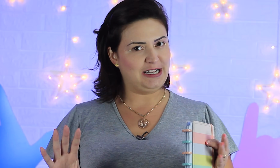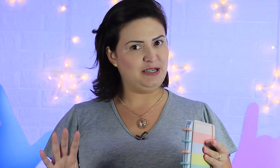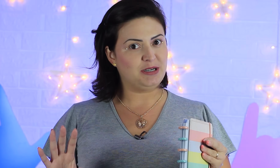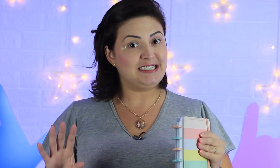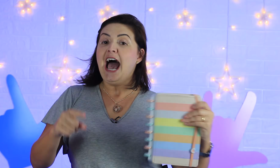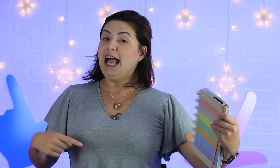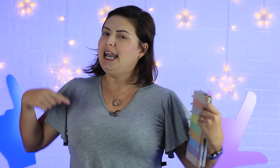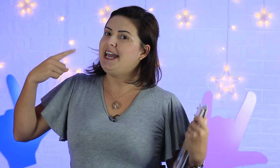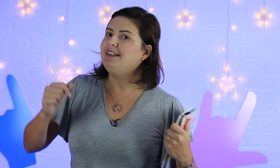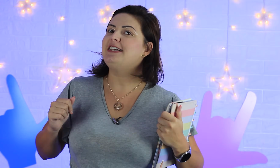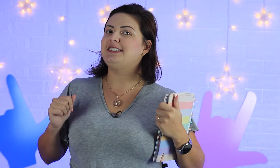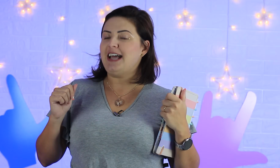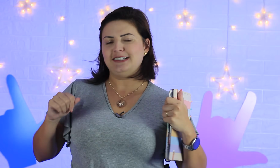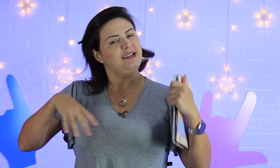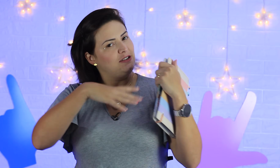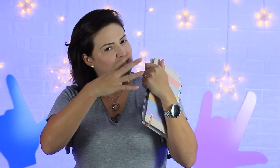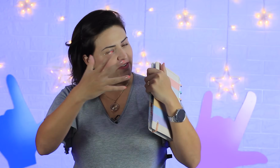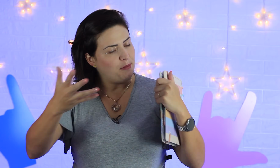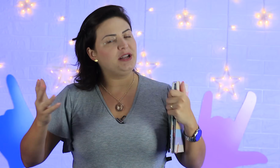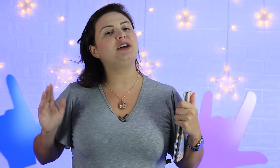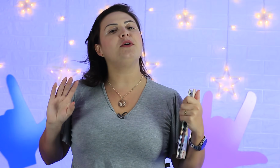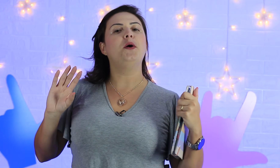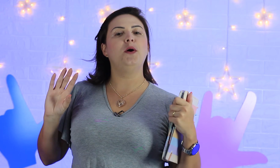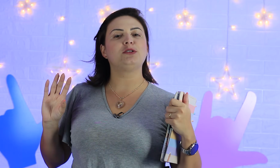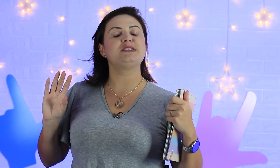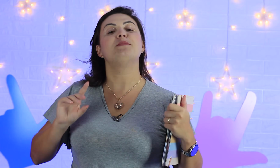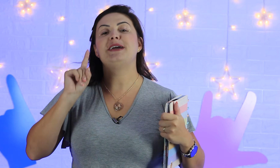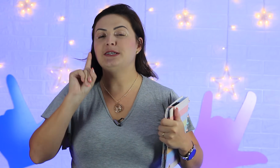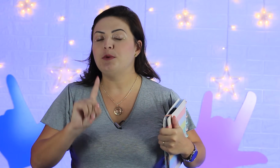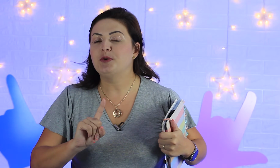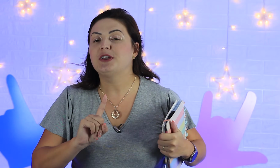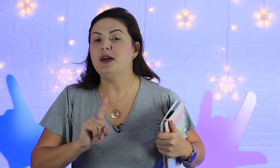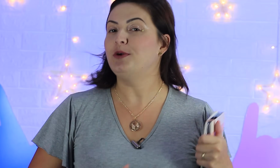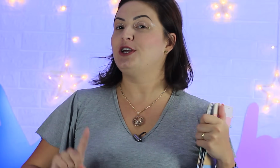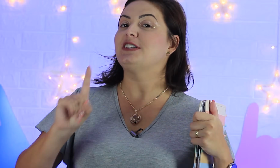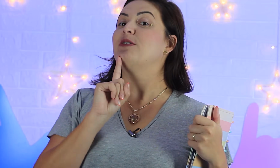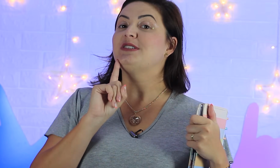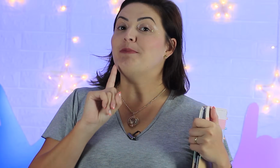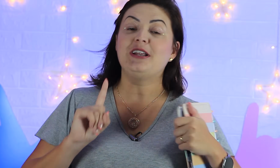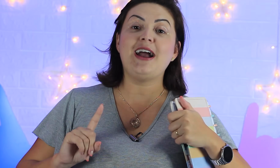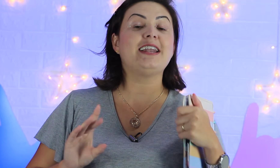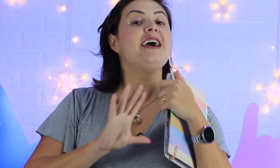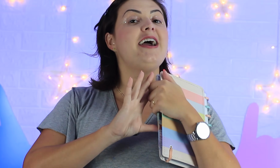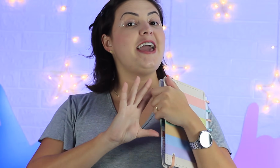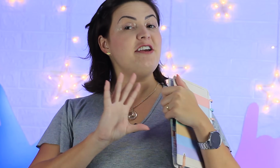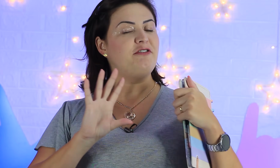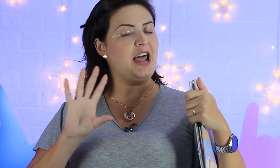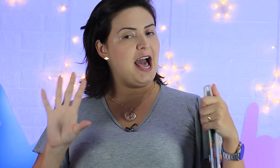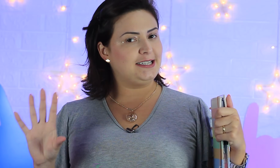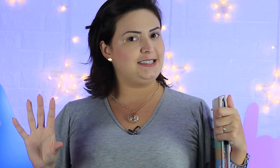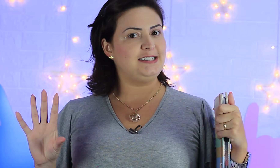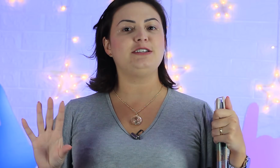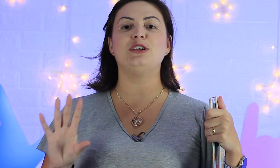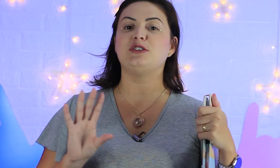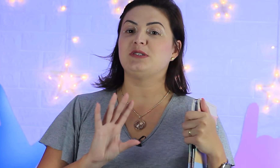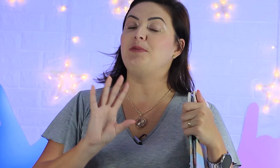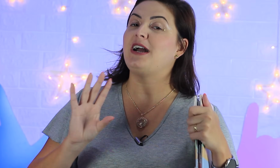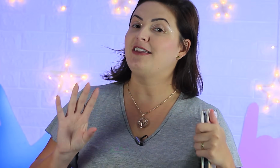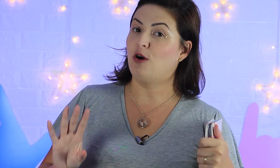na Libras. Além desses 10 sinais, você vai aprender outros também, sabe por quê? Porque nós vamos aplicar em frases, então nós vamos aplicar em